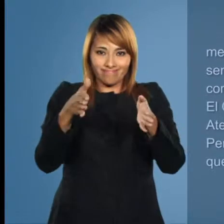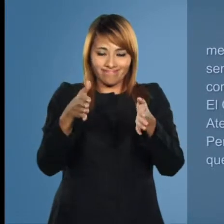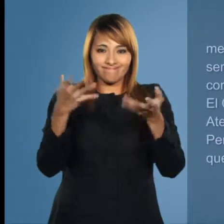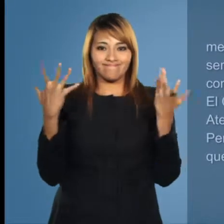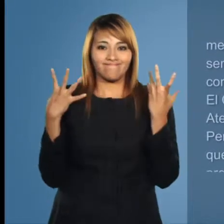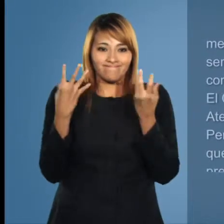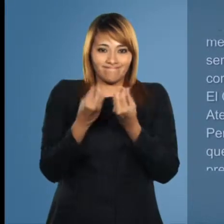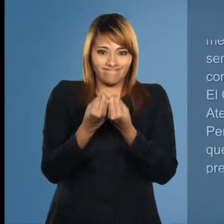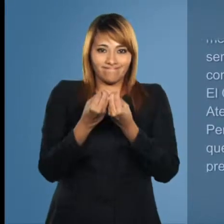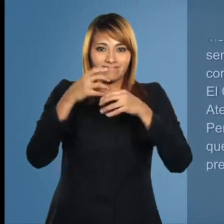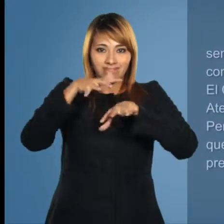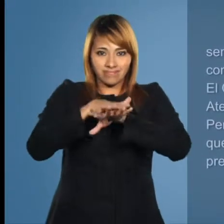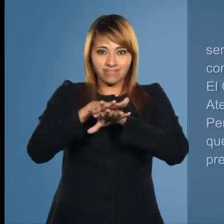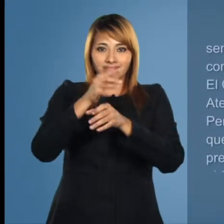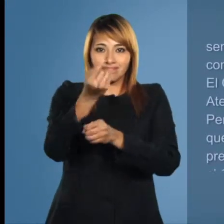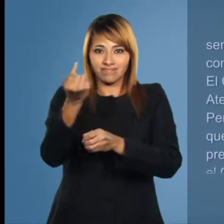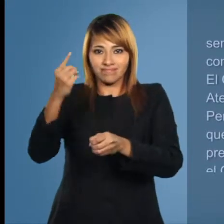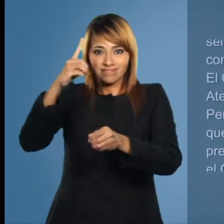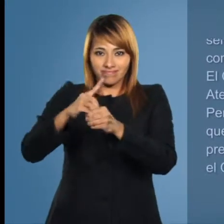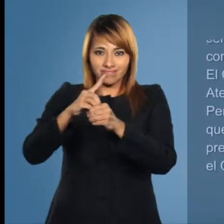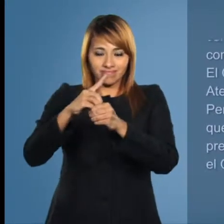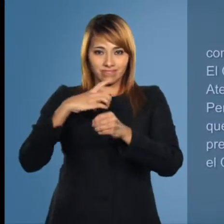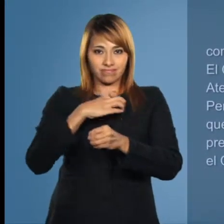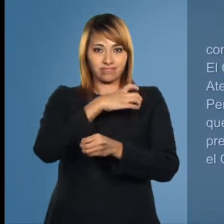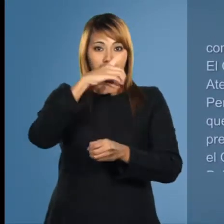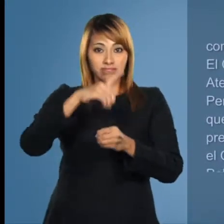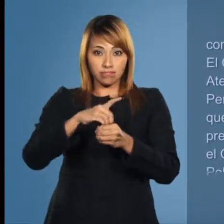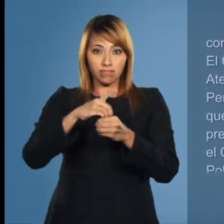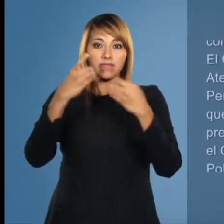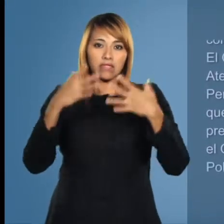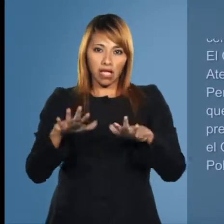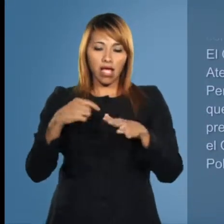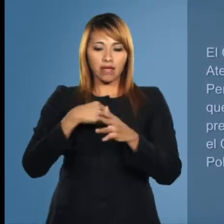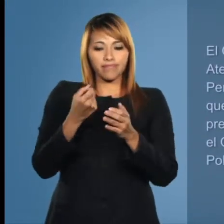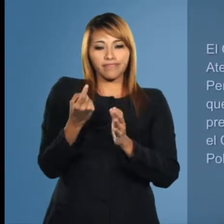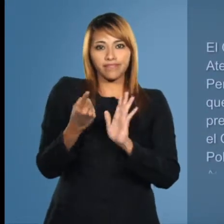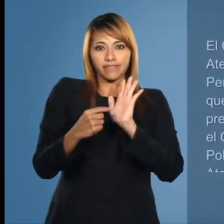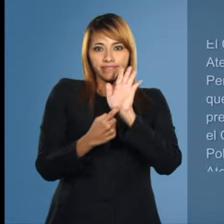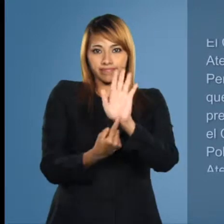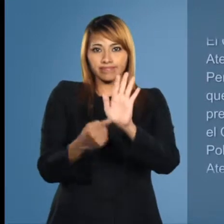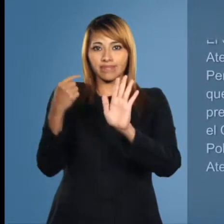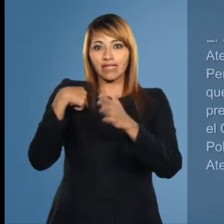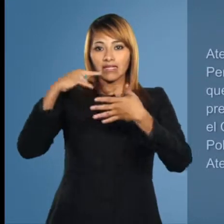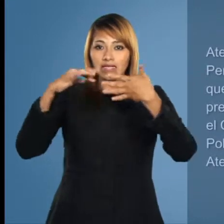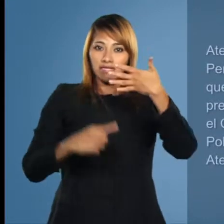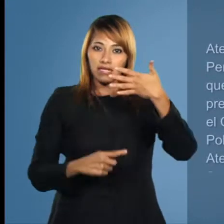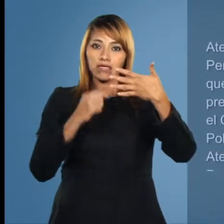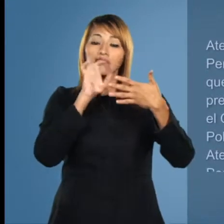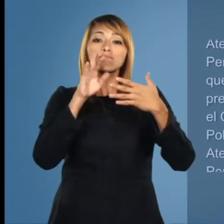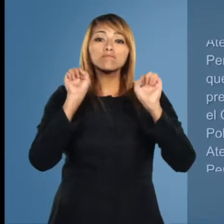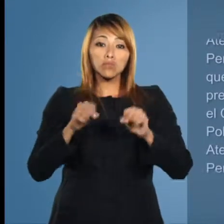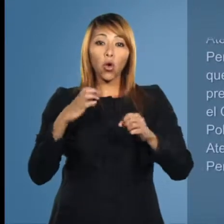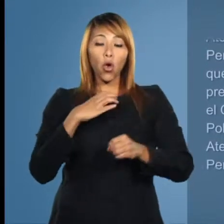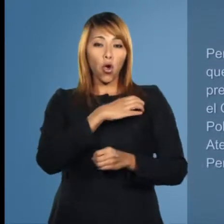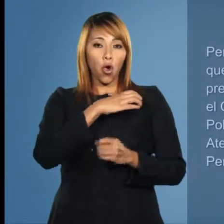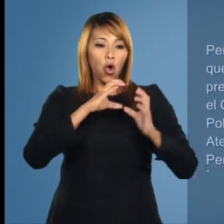las Personas con Discapacidad, que en lo sucesivo de la presente ley podrá llamarse el Consejo, formulará la